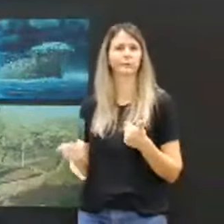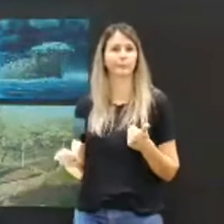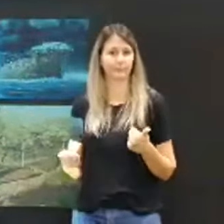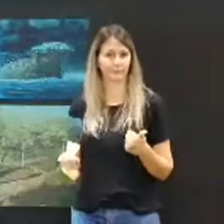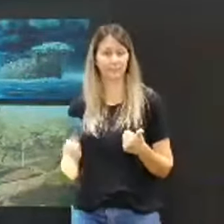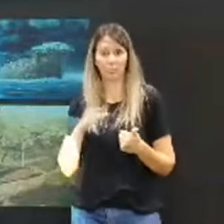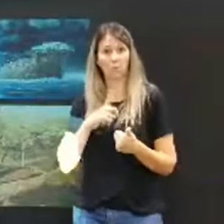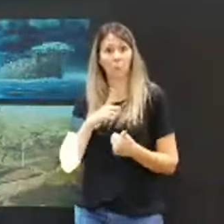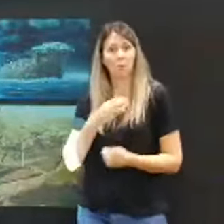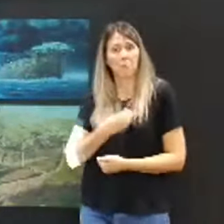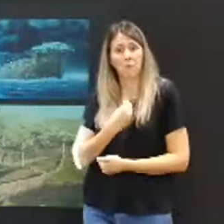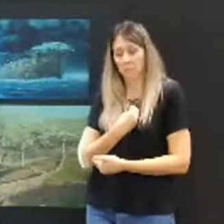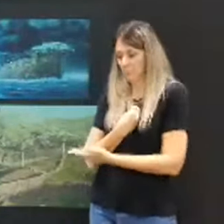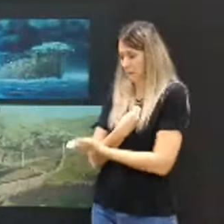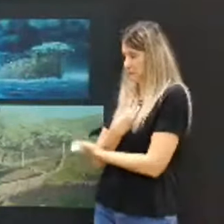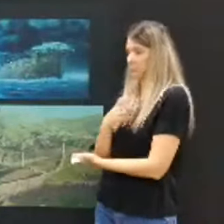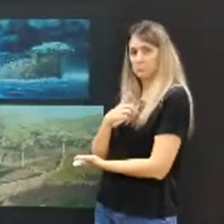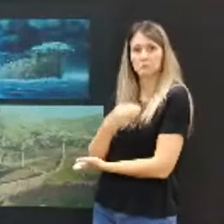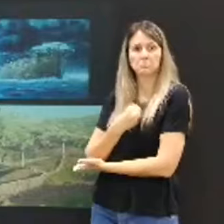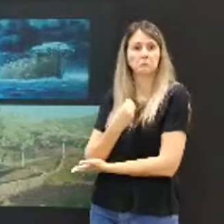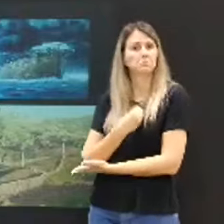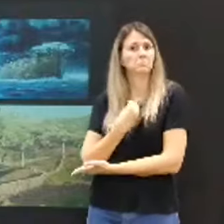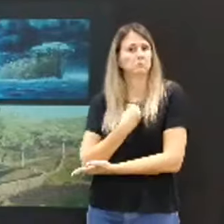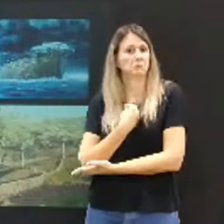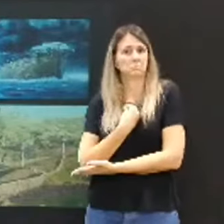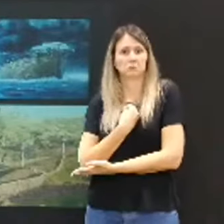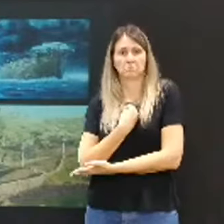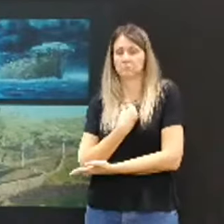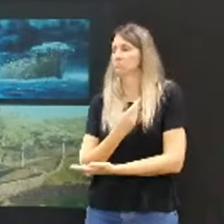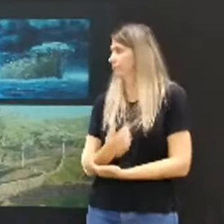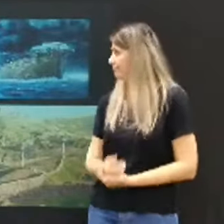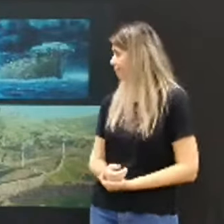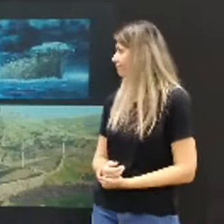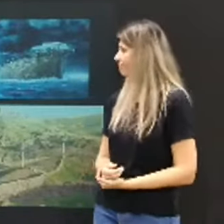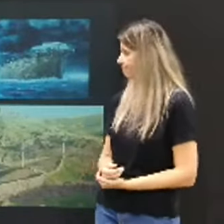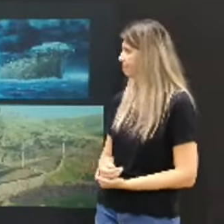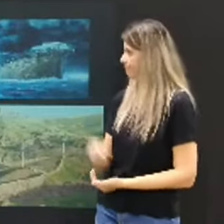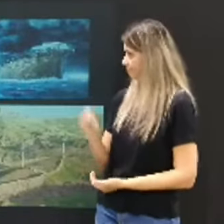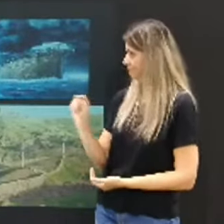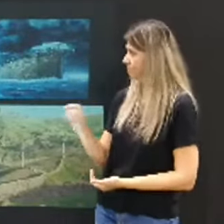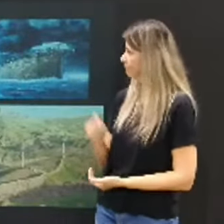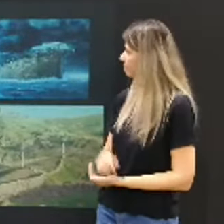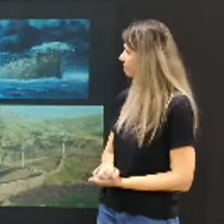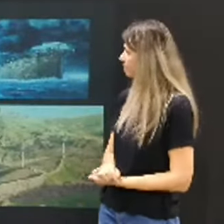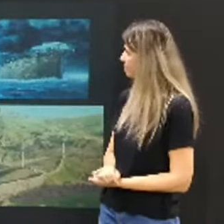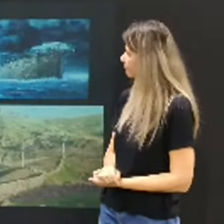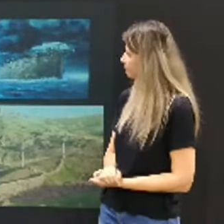maravilhoso? Né? Mostra a forma de uma arca. Pode passar,